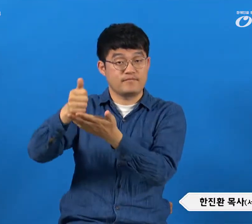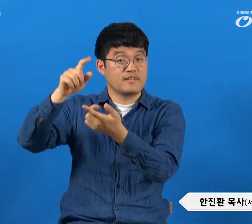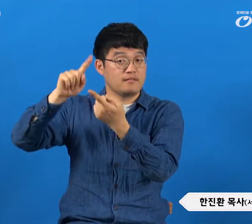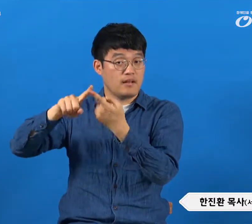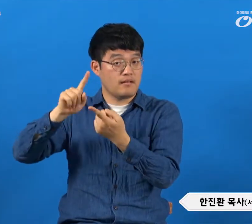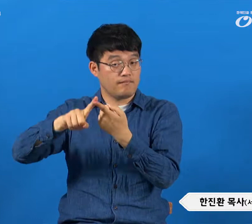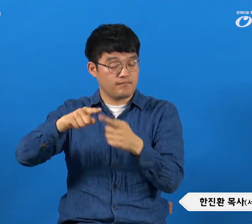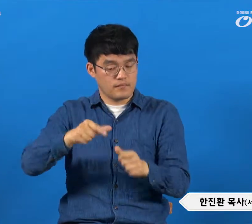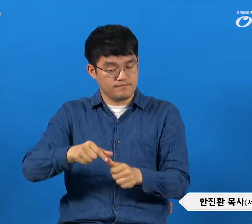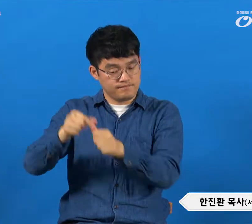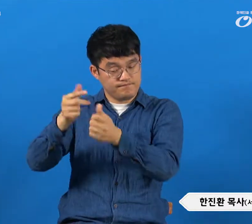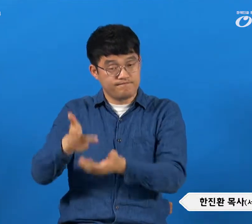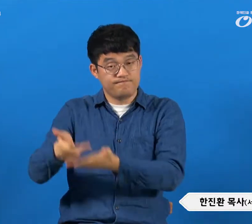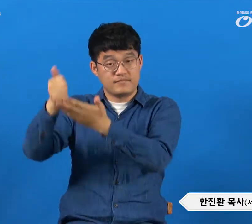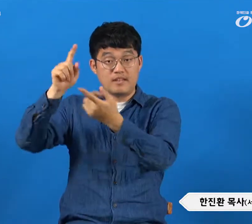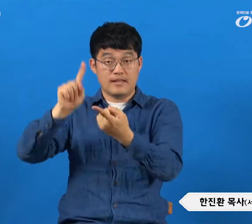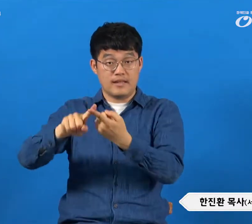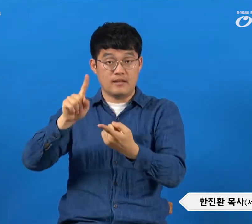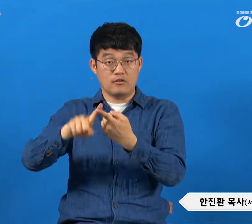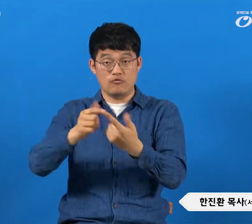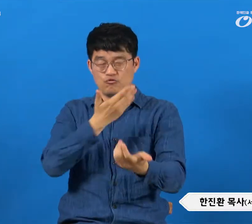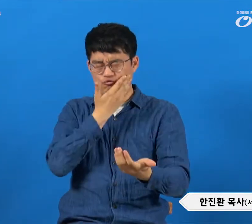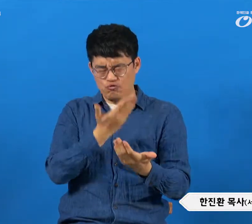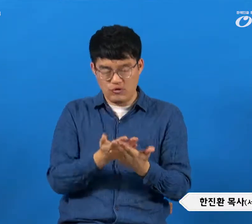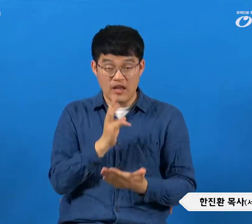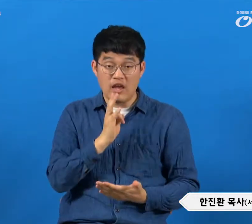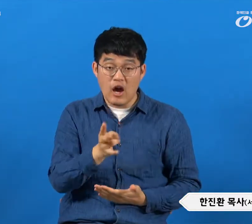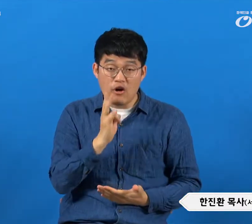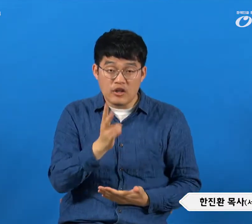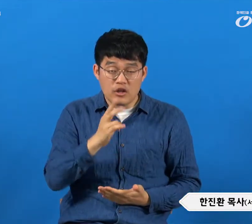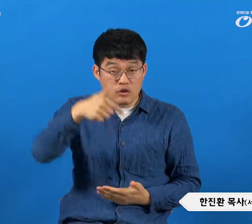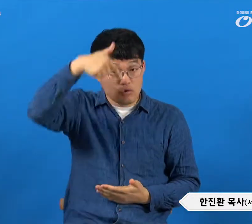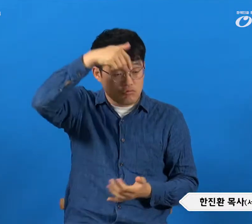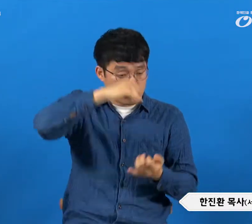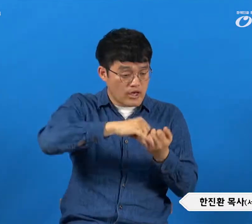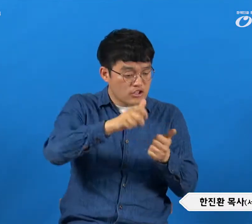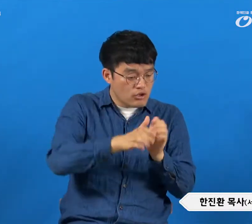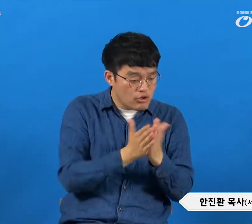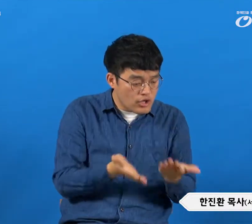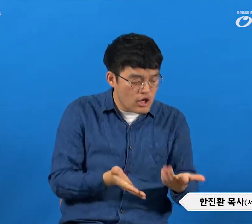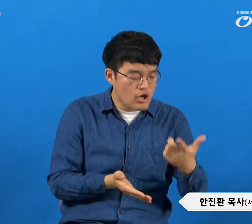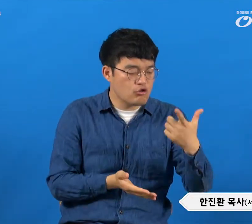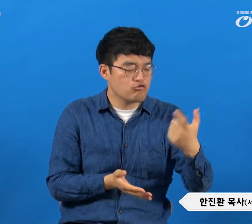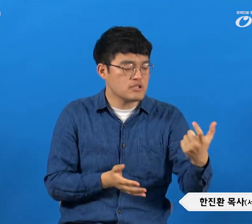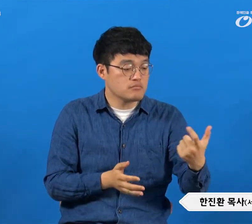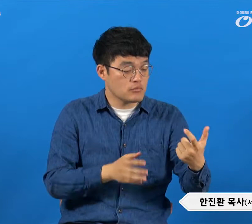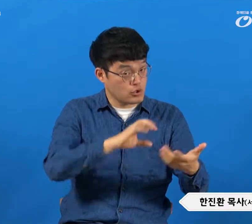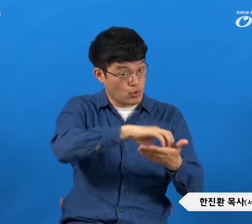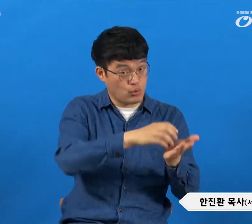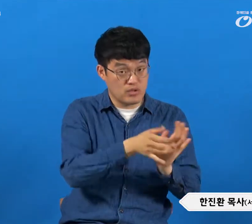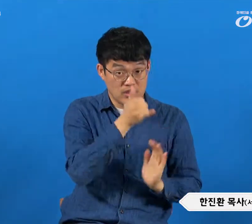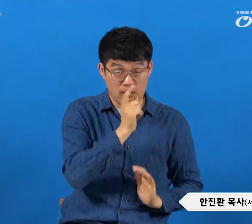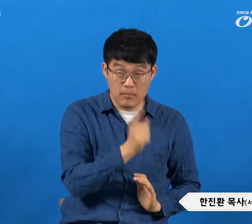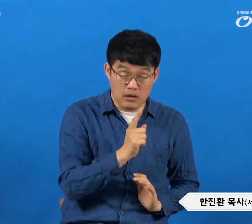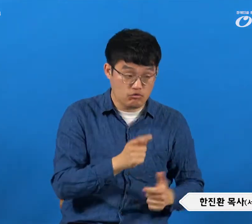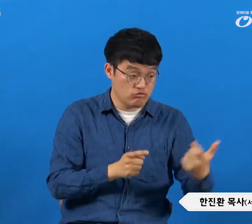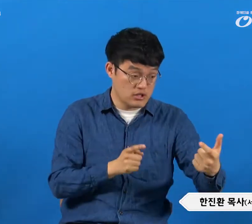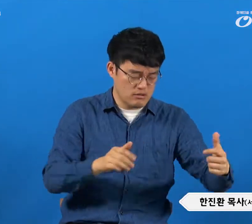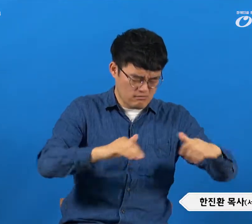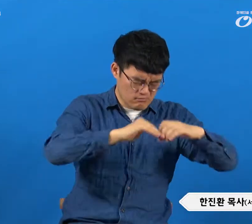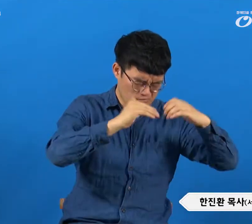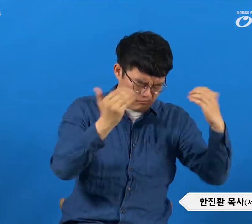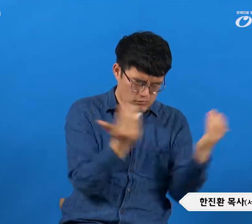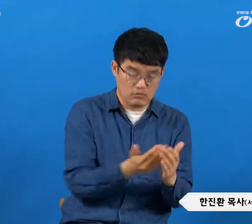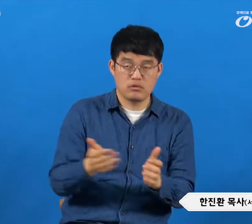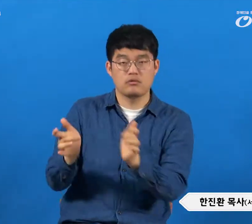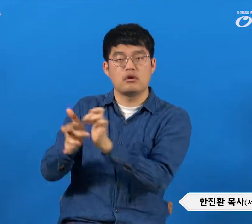예수님에 대한, 메시아에 대한 중요한 예언이 60가지가 있는데, 그 60가지 예언이 예수님에게 다